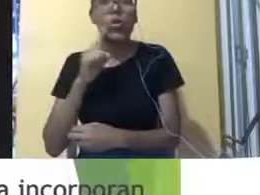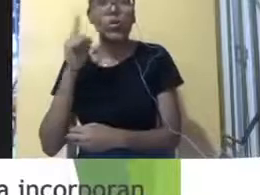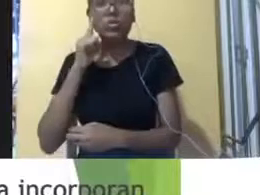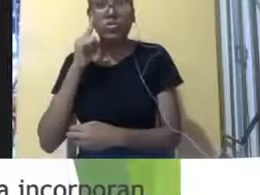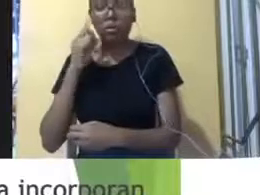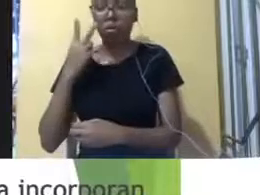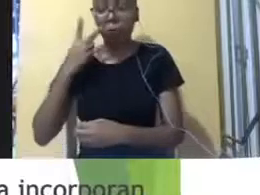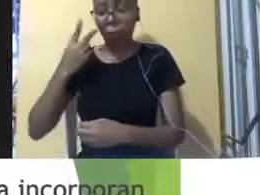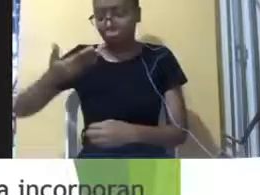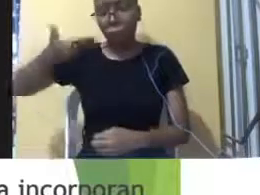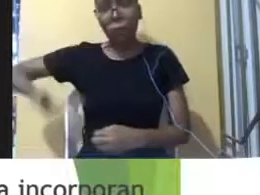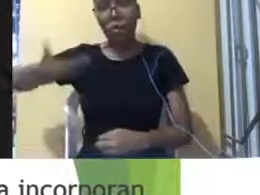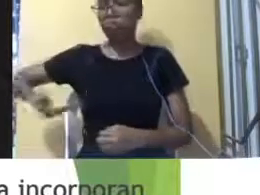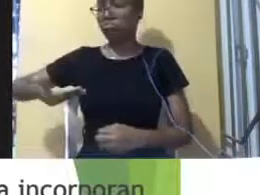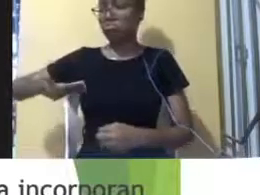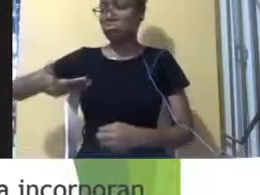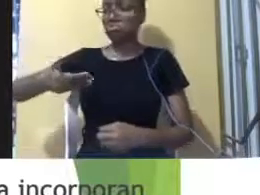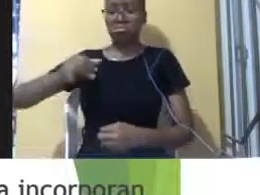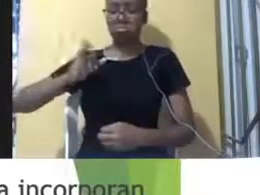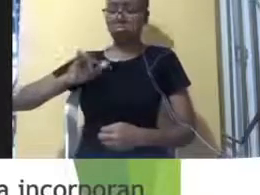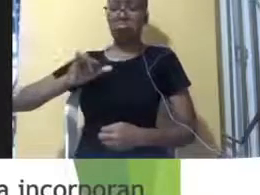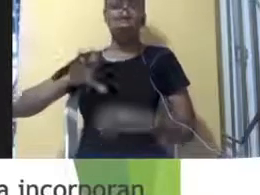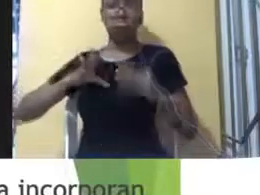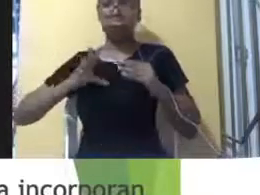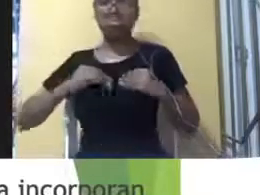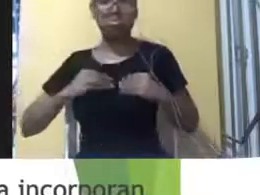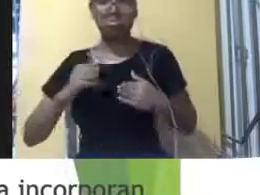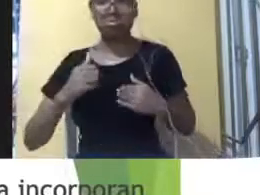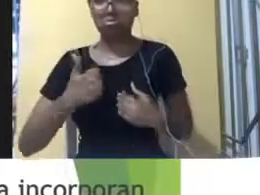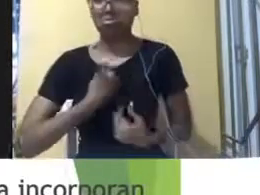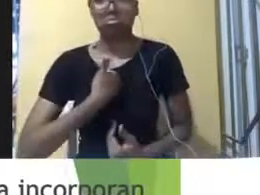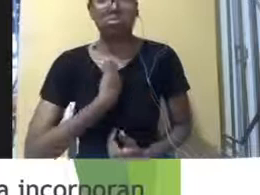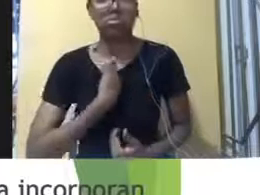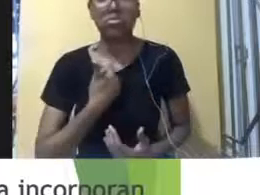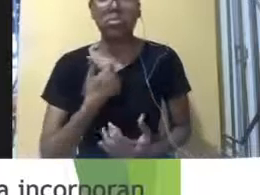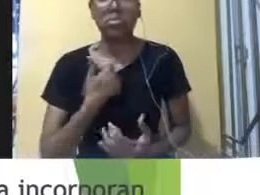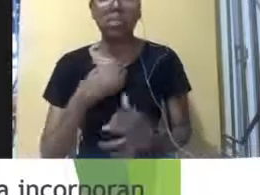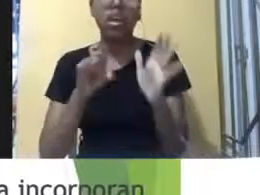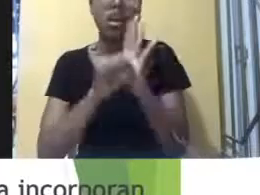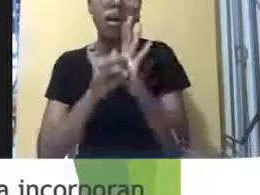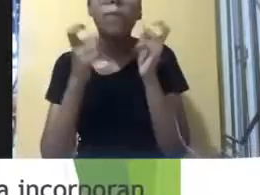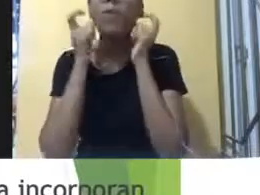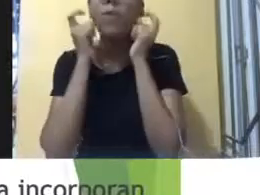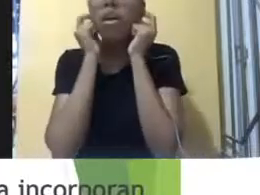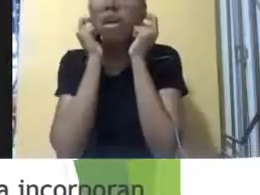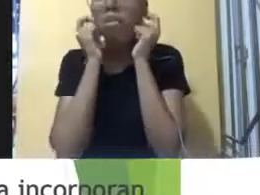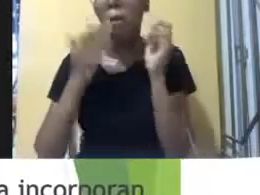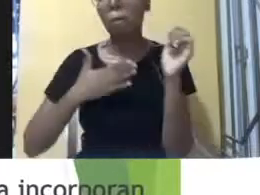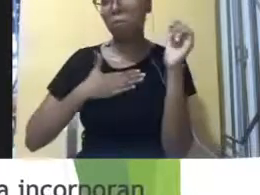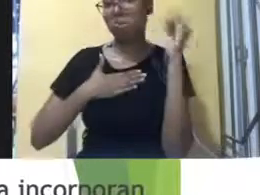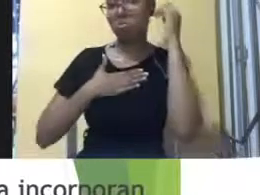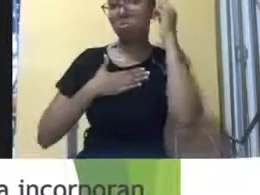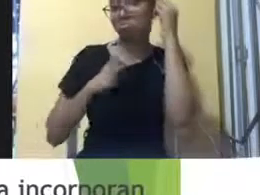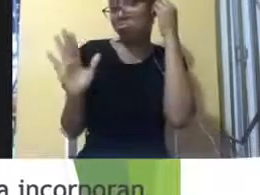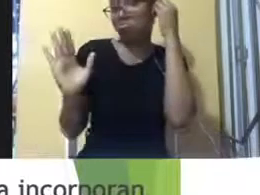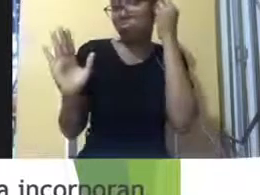mío. O cuando me pongo un arete, eso es mi parte mío. Me puse este arete, esa es mi parte mía. Nosotros